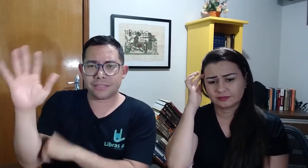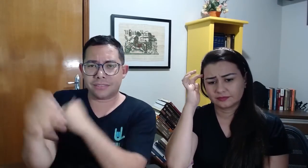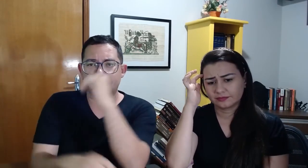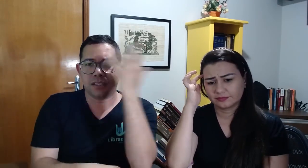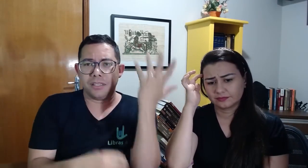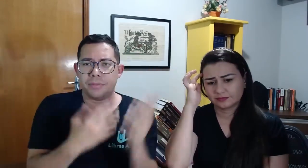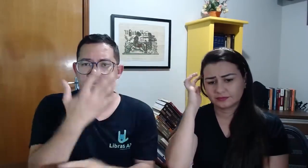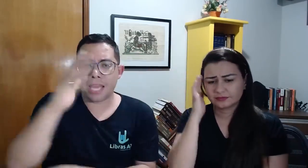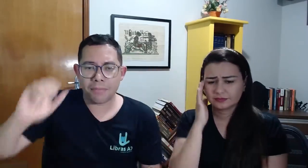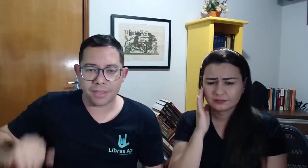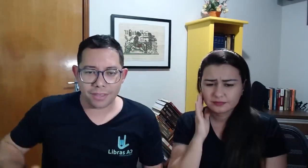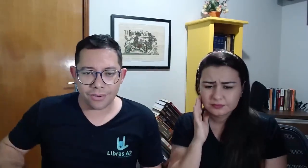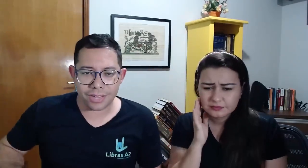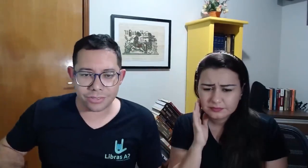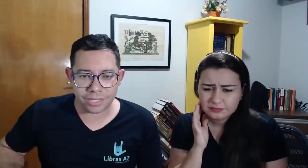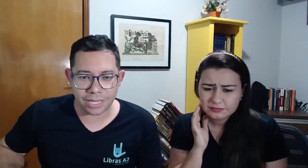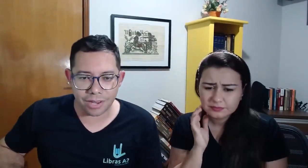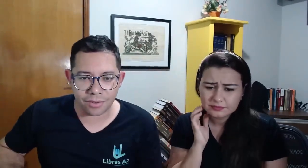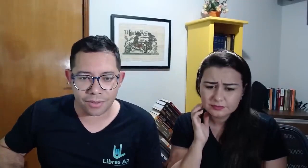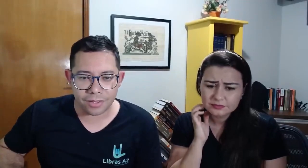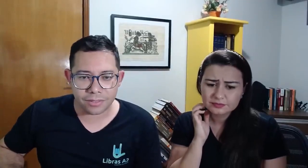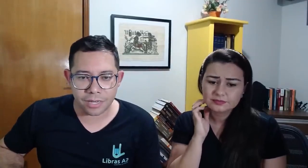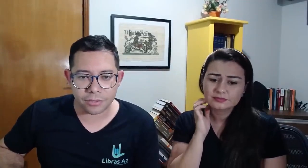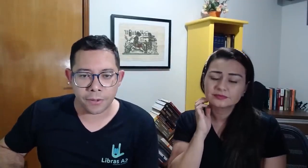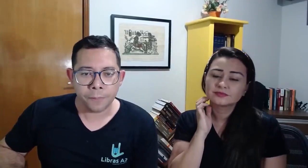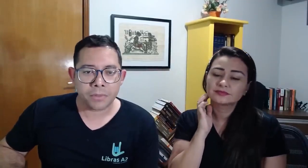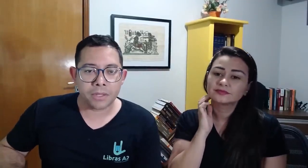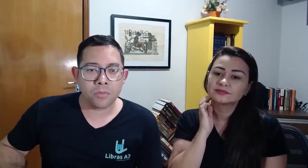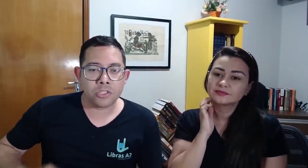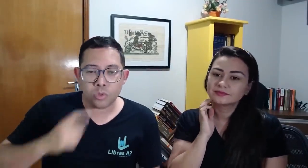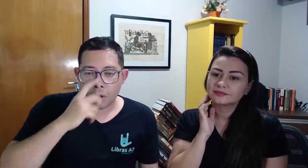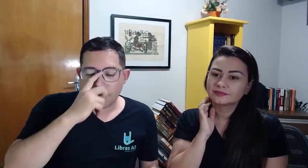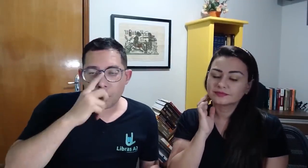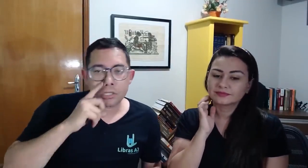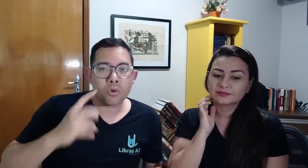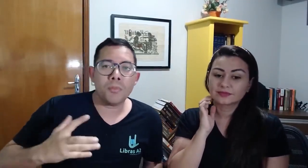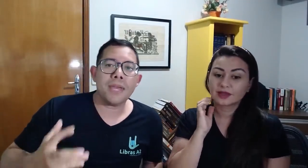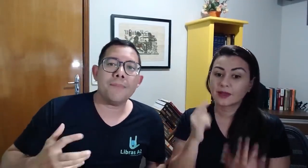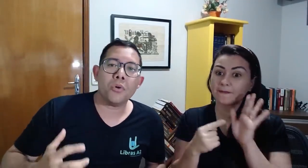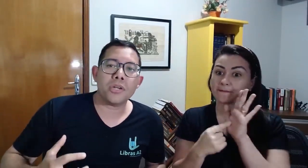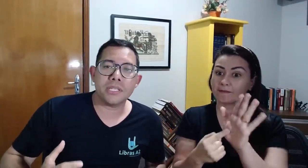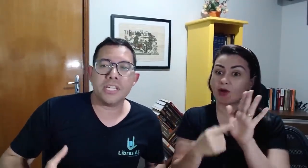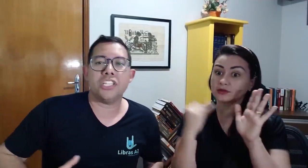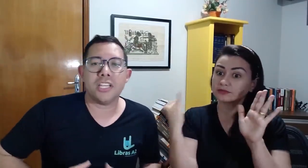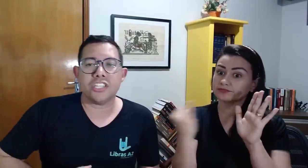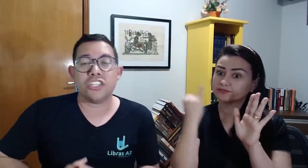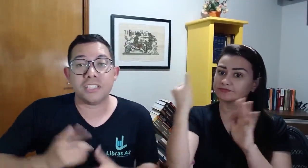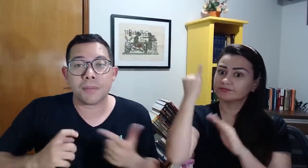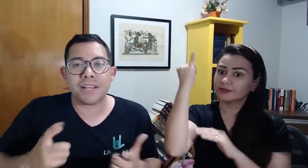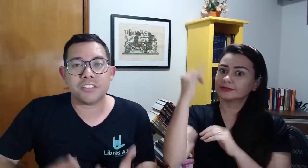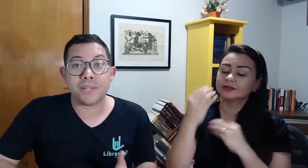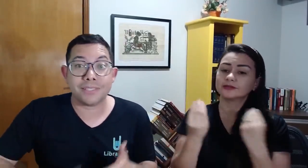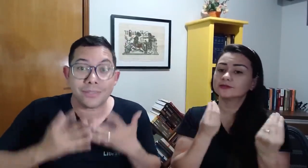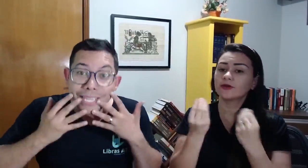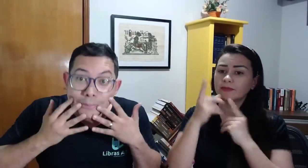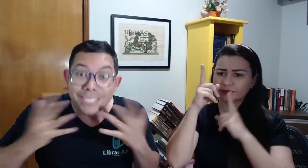várias. Percebe? Olha só que legal, certo? Então isso mostra como que é importante aí a gente trabalhar a expressão, que a expressão